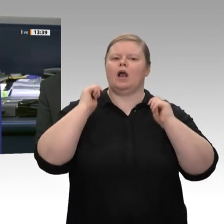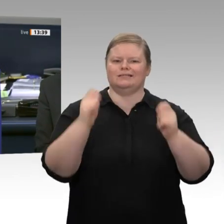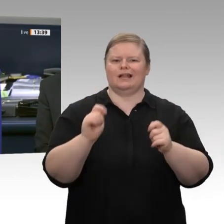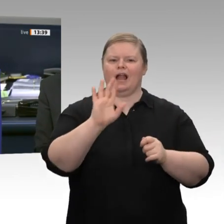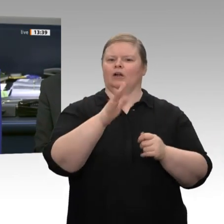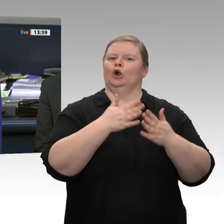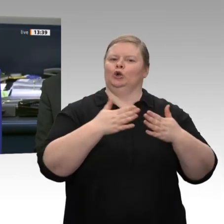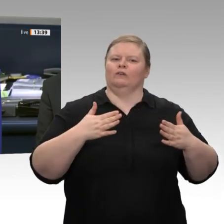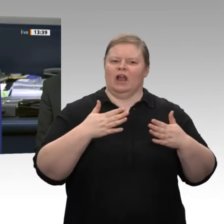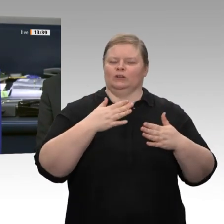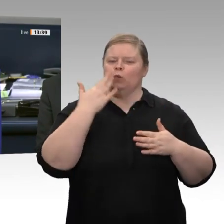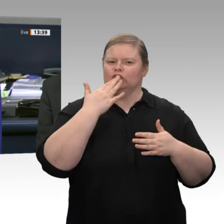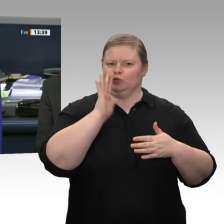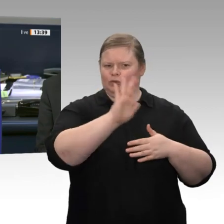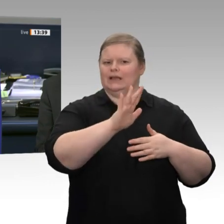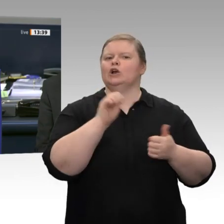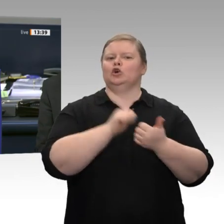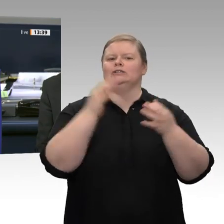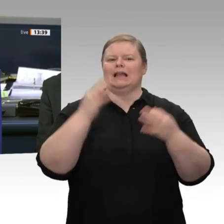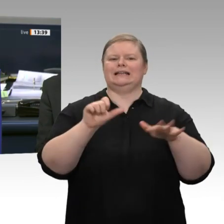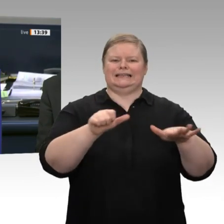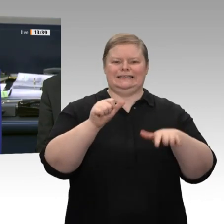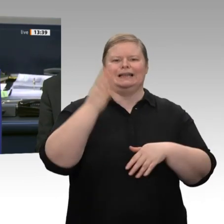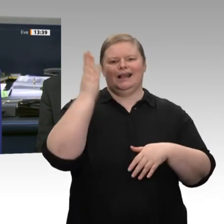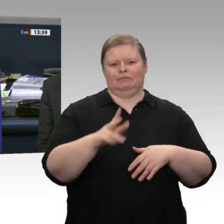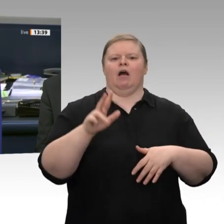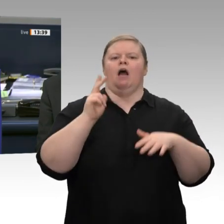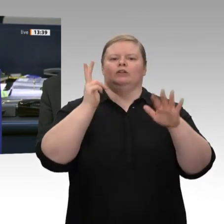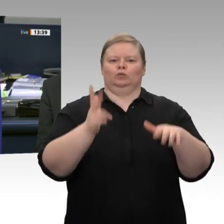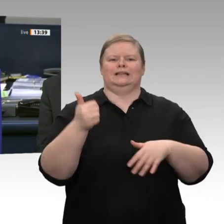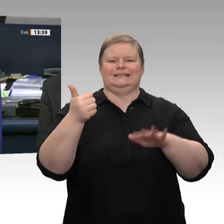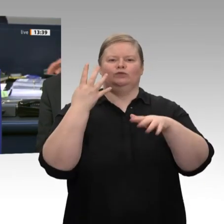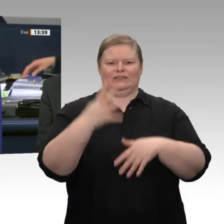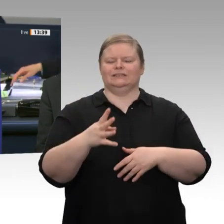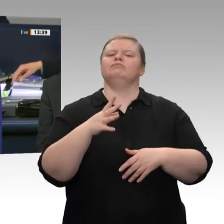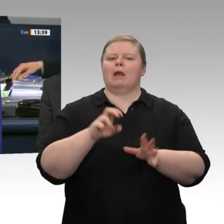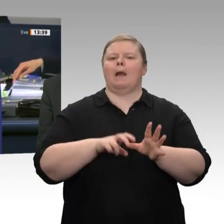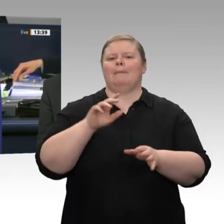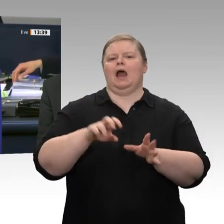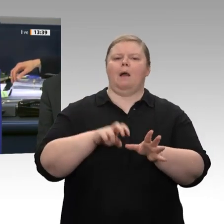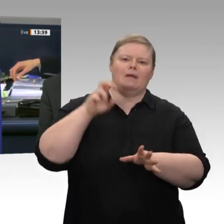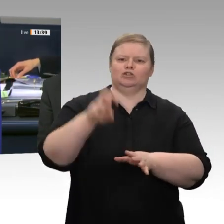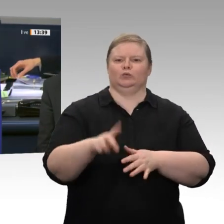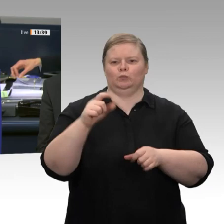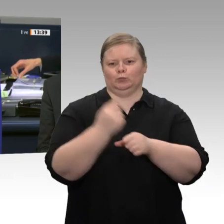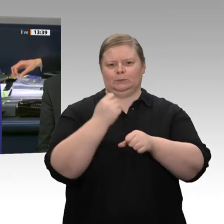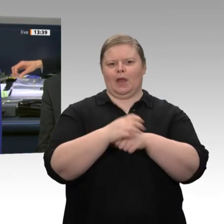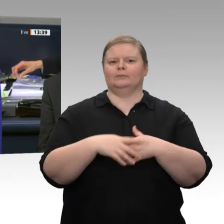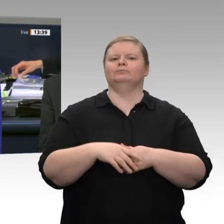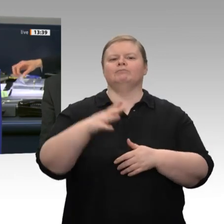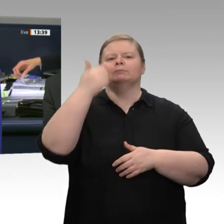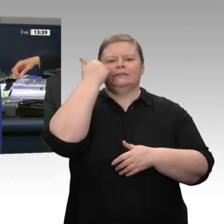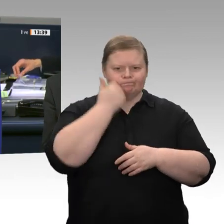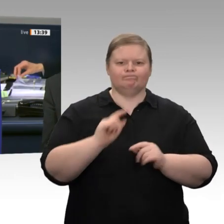16.846 per Hammelsprung. Sie gehen also bitte vor den Saal, und